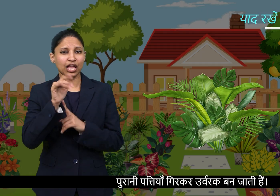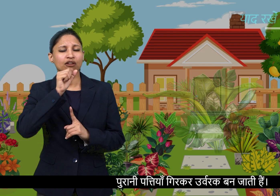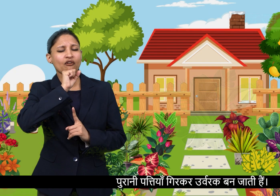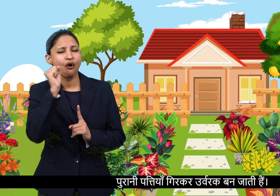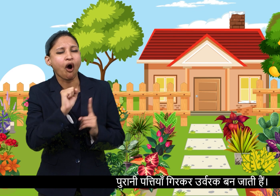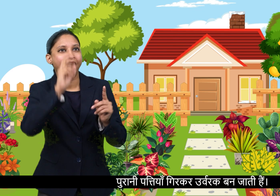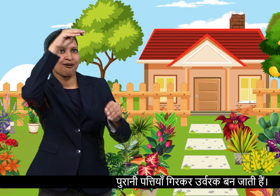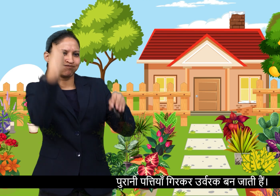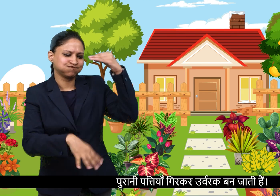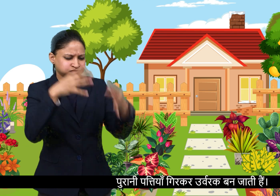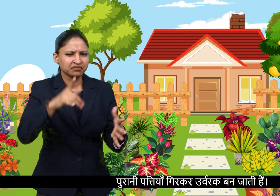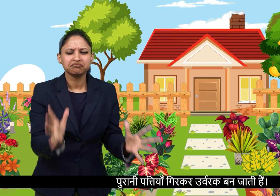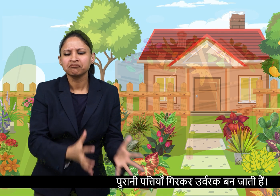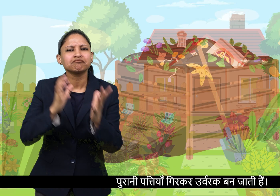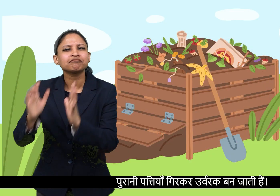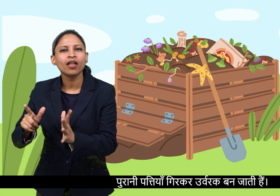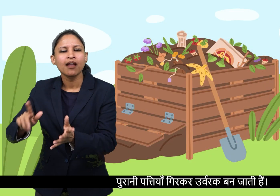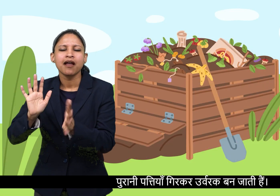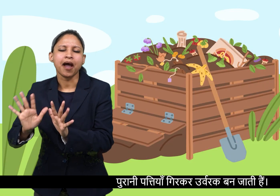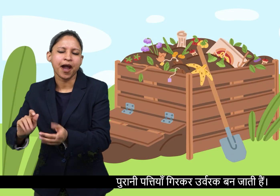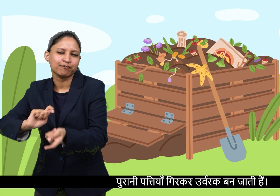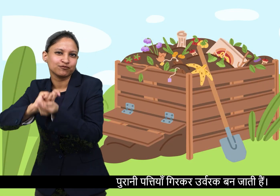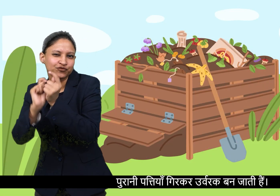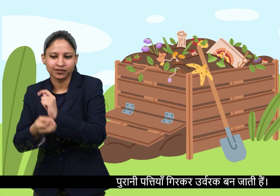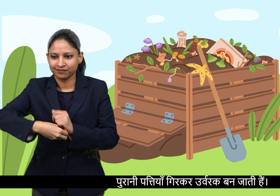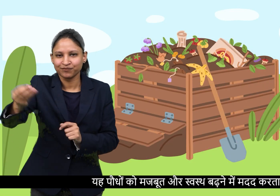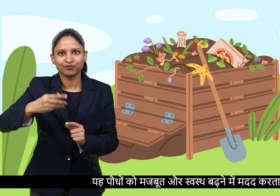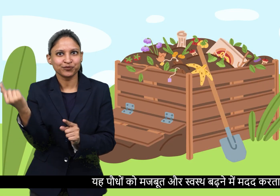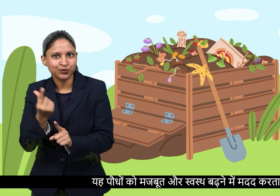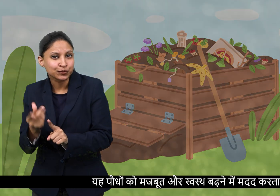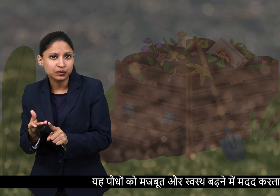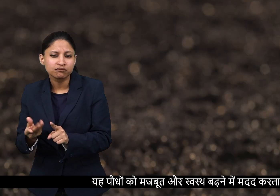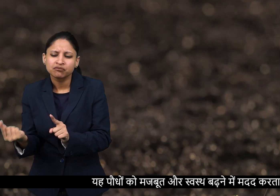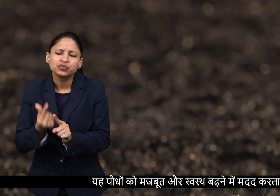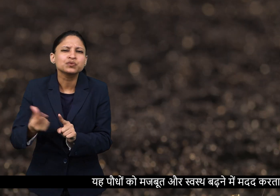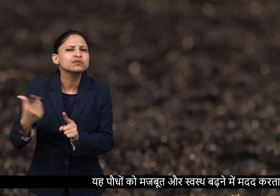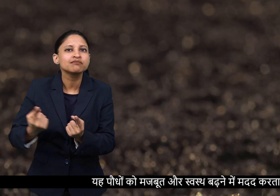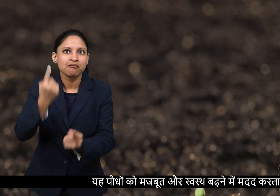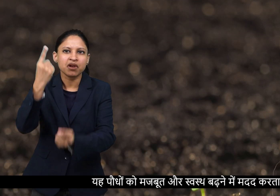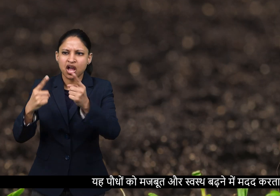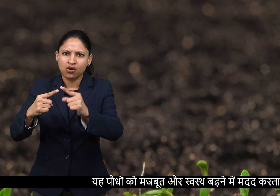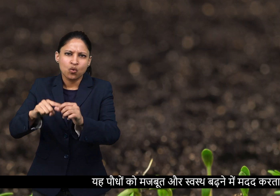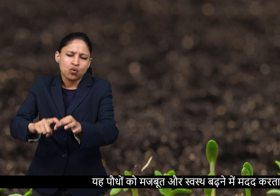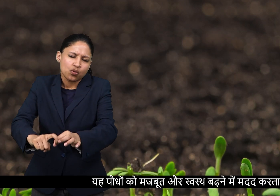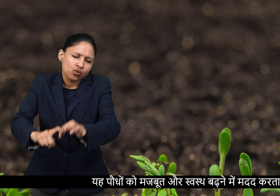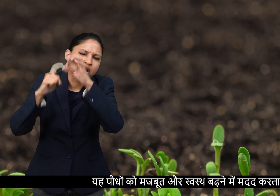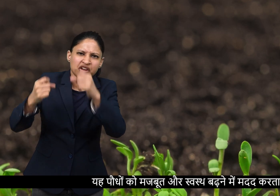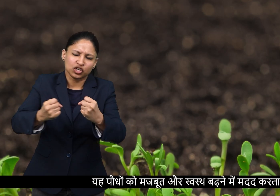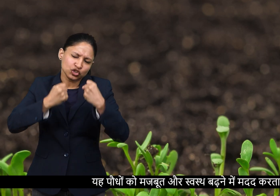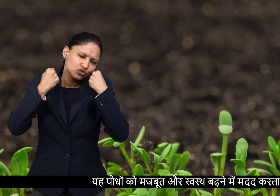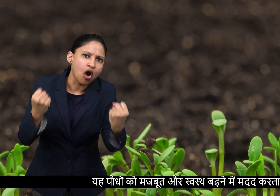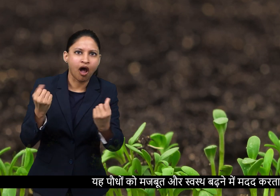पुरानी पत्तियां गिरकर उर्वरक बन जाती है। यह पौधों को मजबूत और स्वस्थ बढ़ने में मदद करता